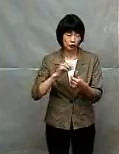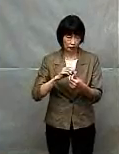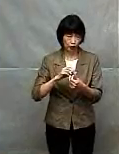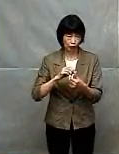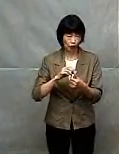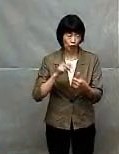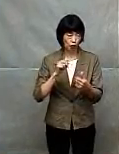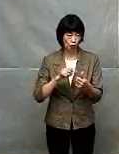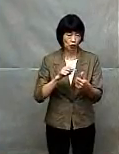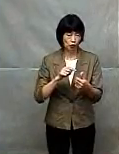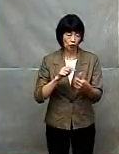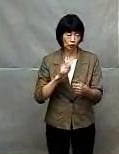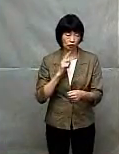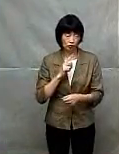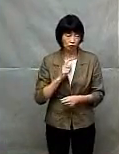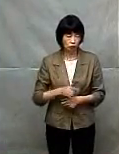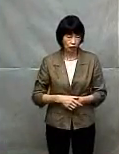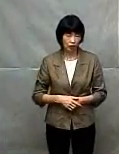それをなんか